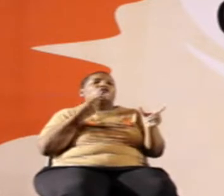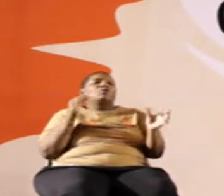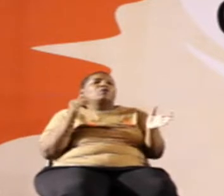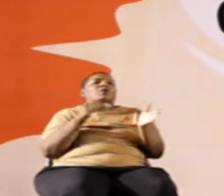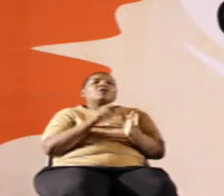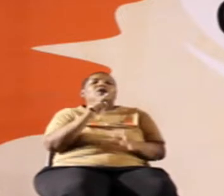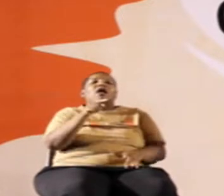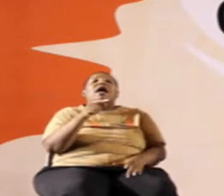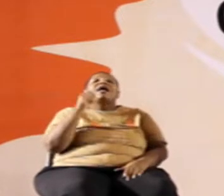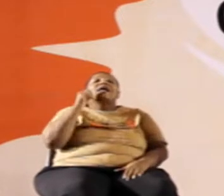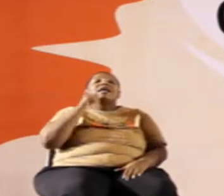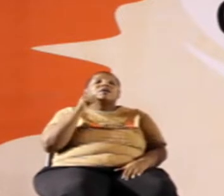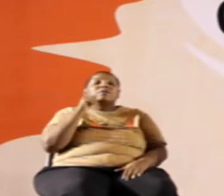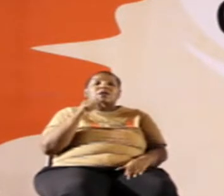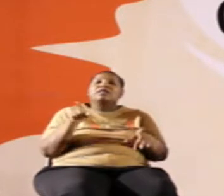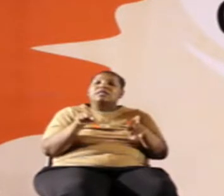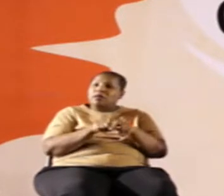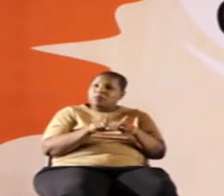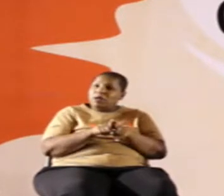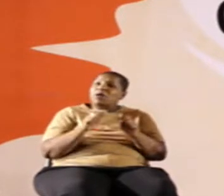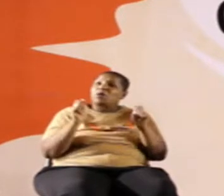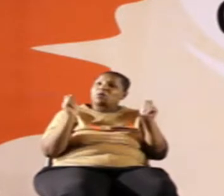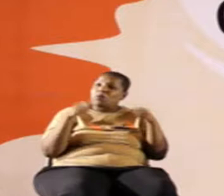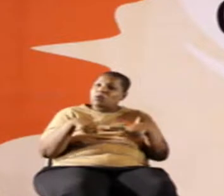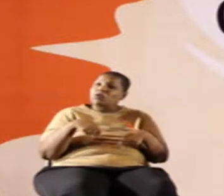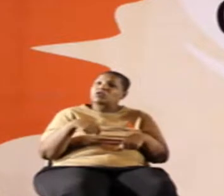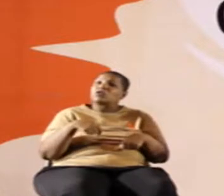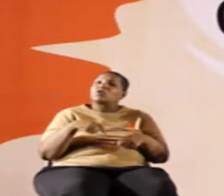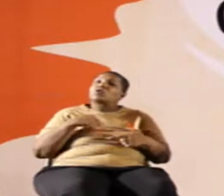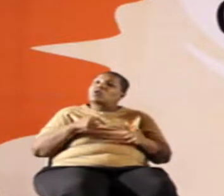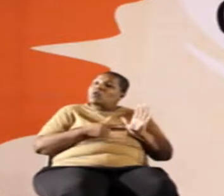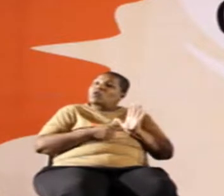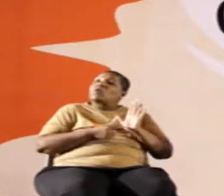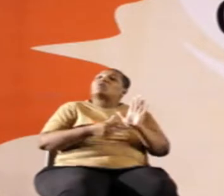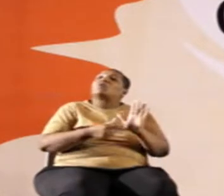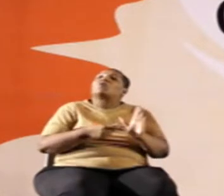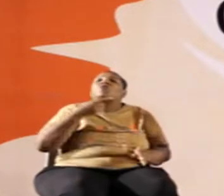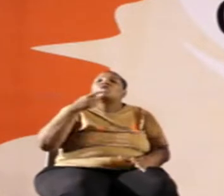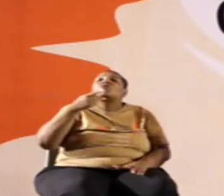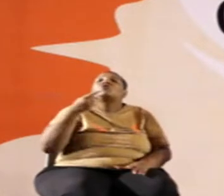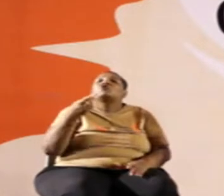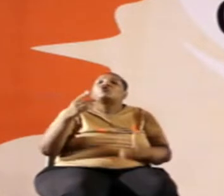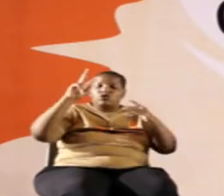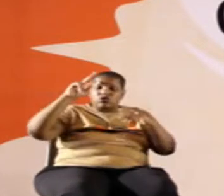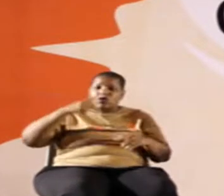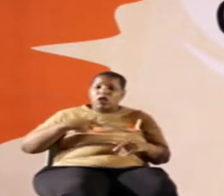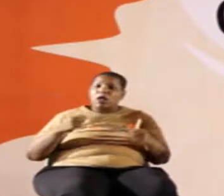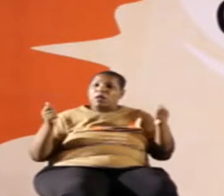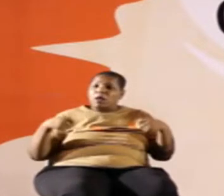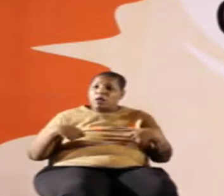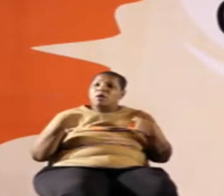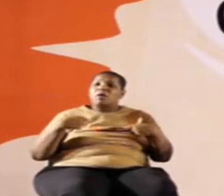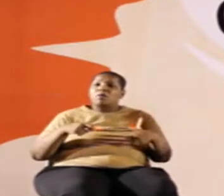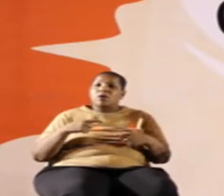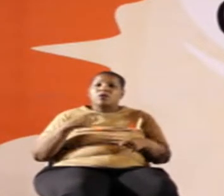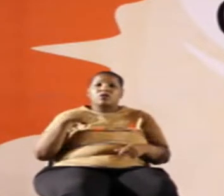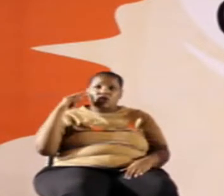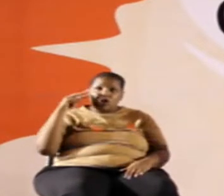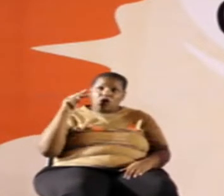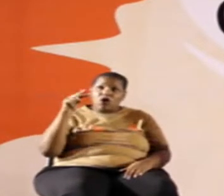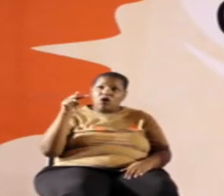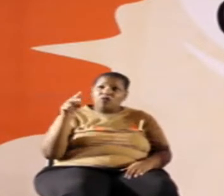aquelas meninas têm que também poder emitir os seus próprios discursos e a gente precisa poder ter olhos de